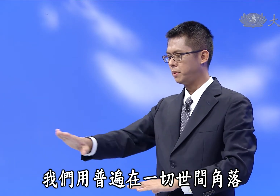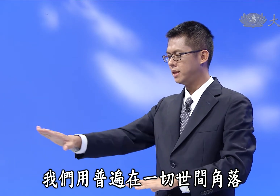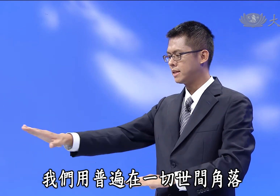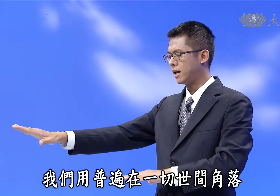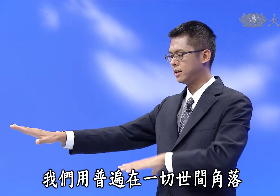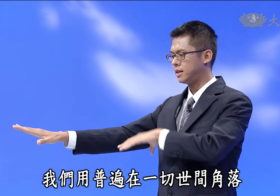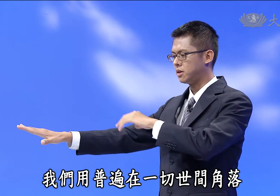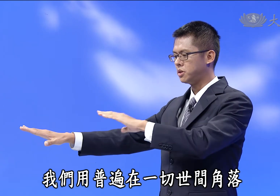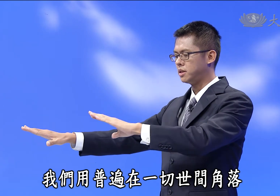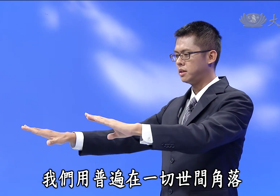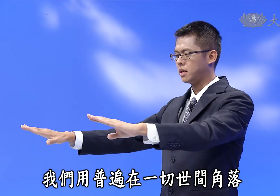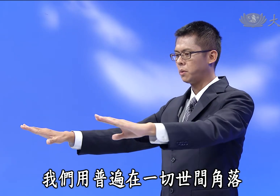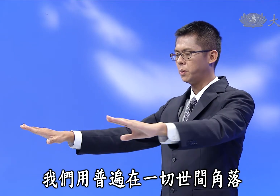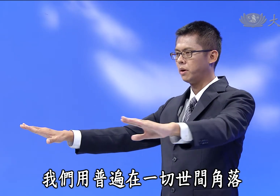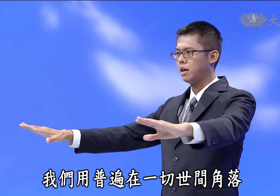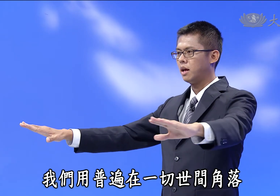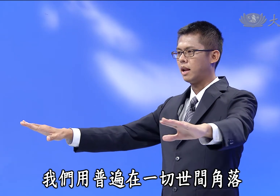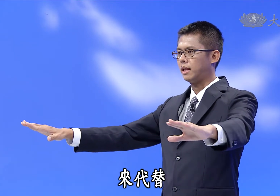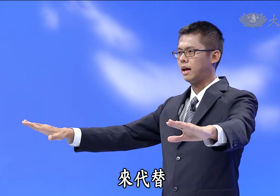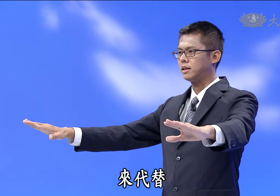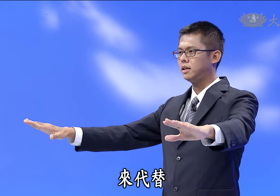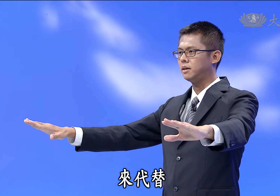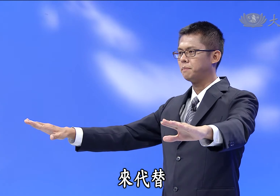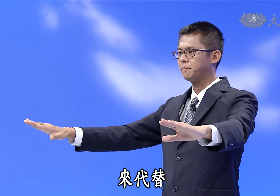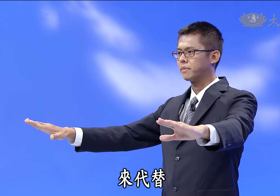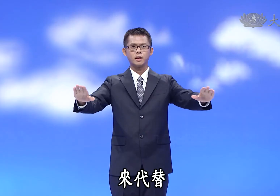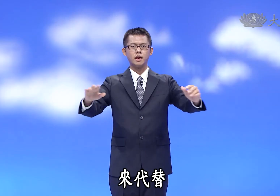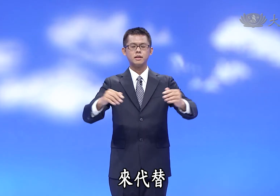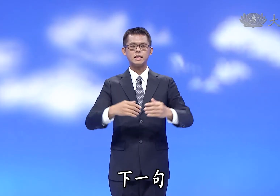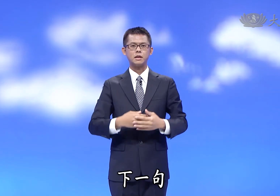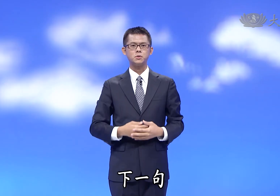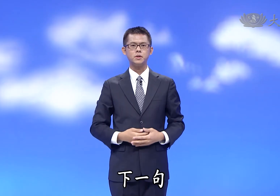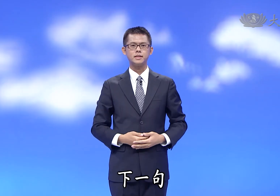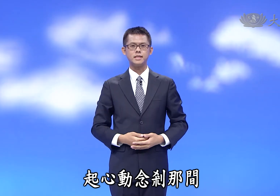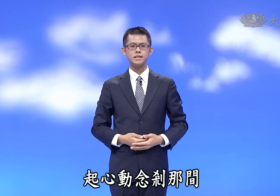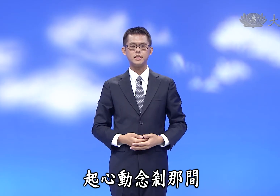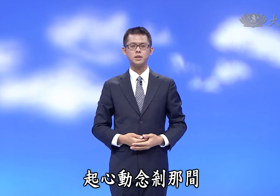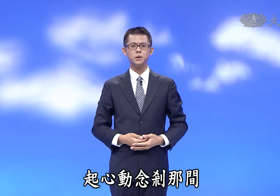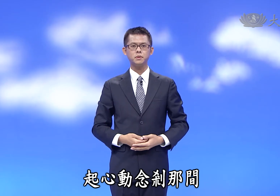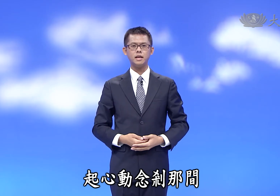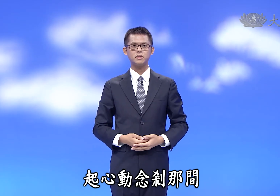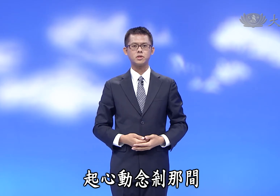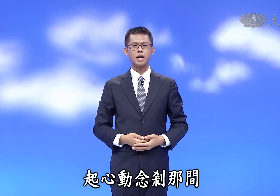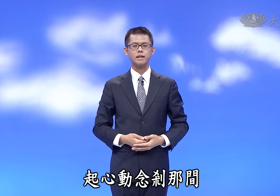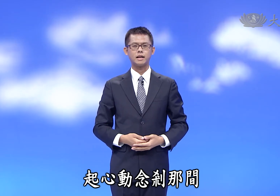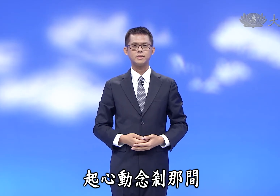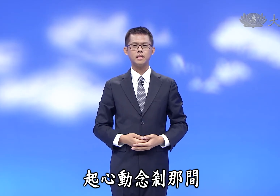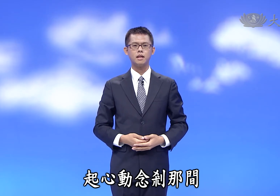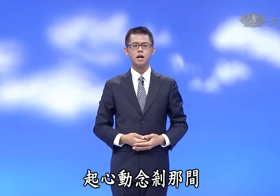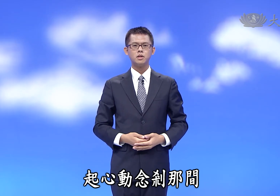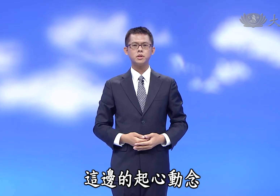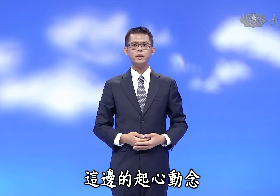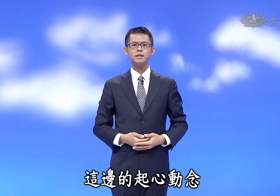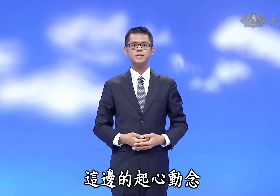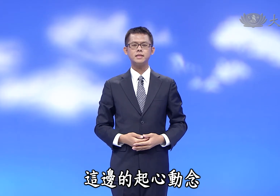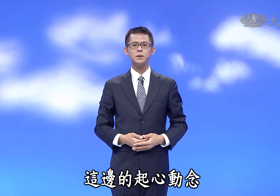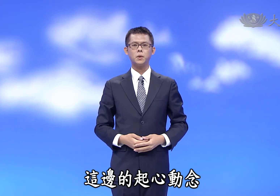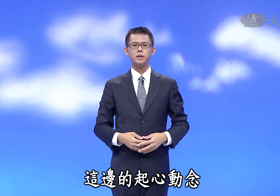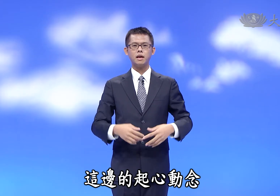在一切世间角落来代替。下一句，起心动念刹那间，这边的起心动念我们